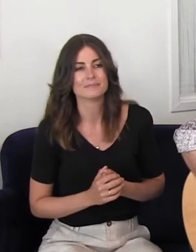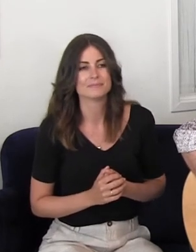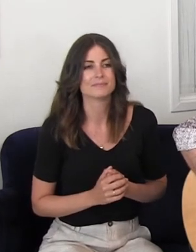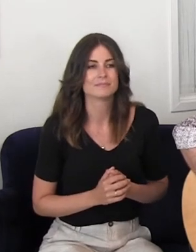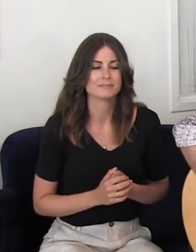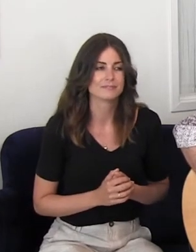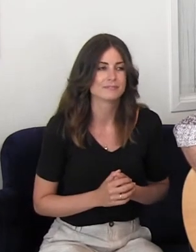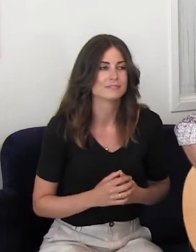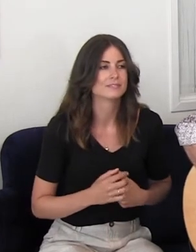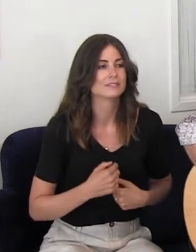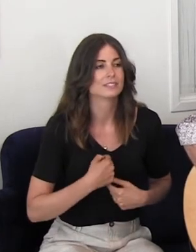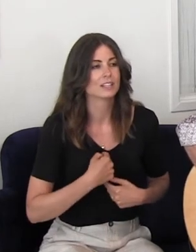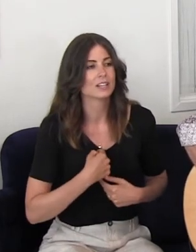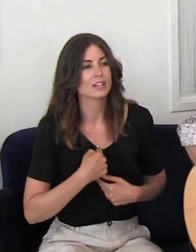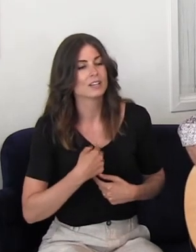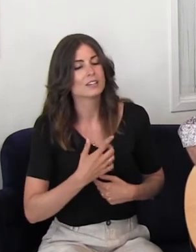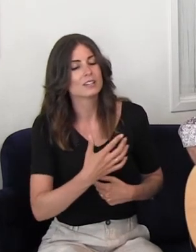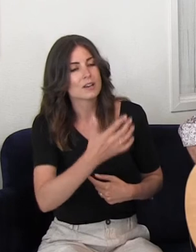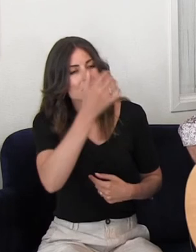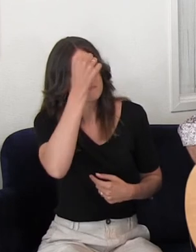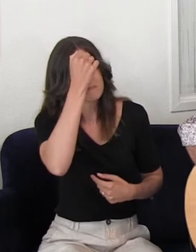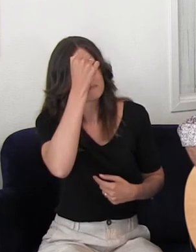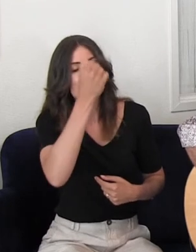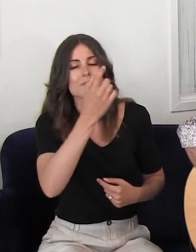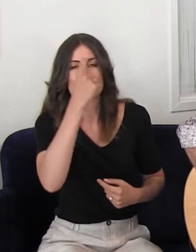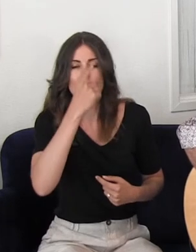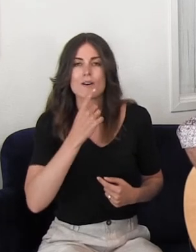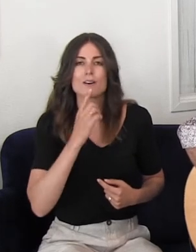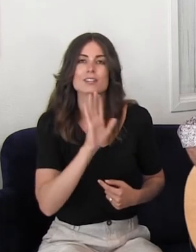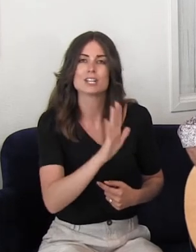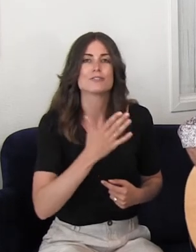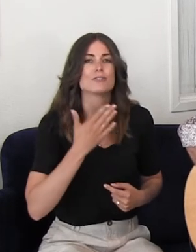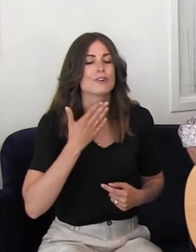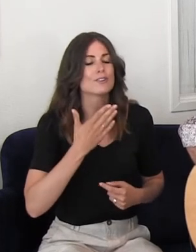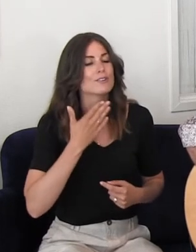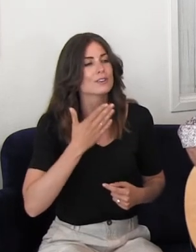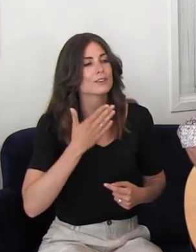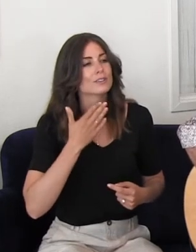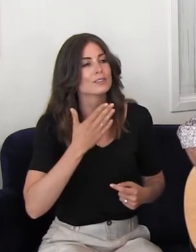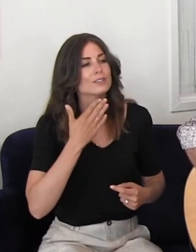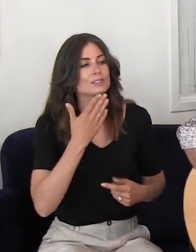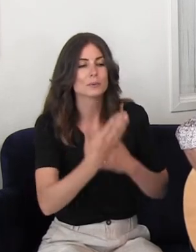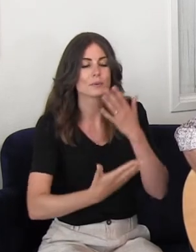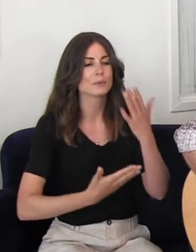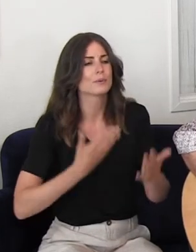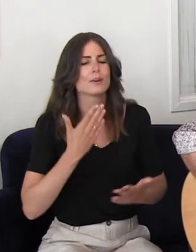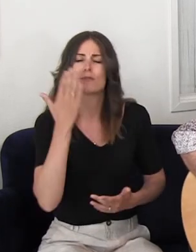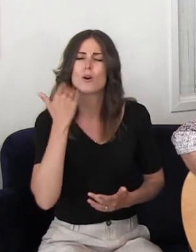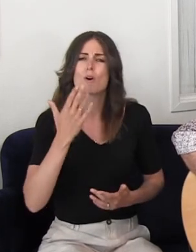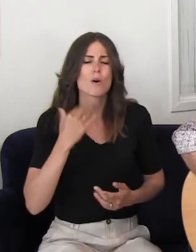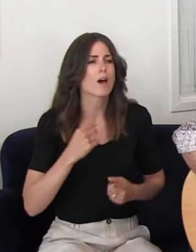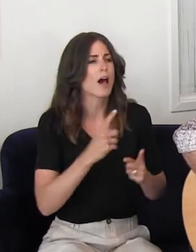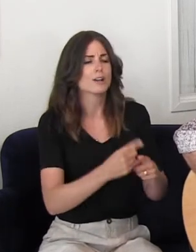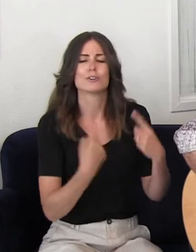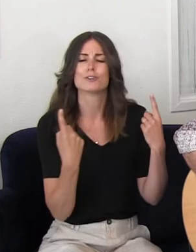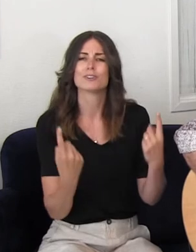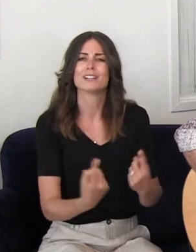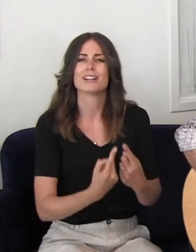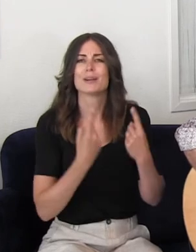Och det är som jag hörde min faders röst när han ännu